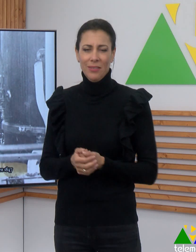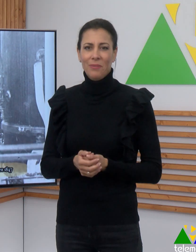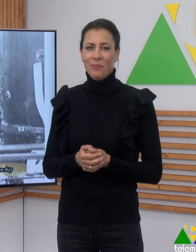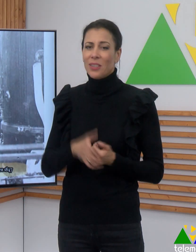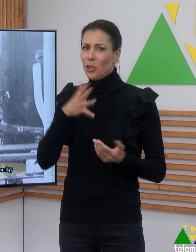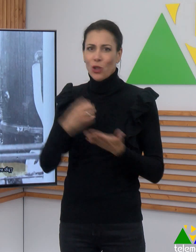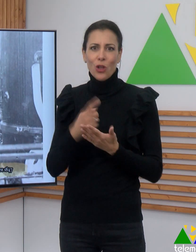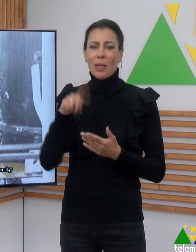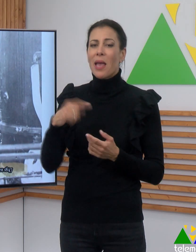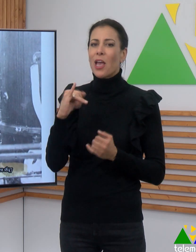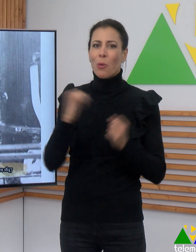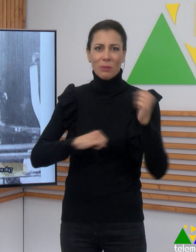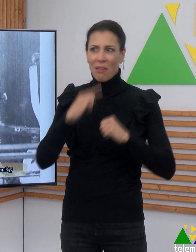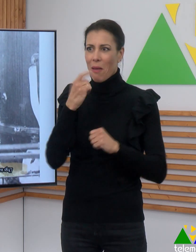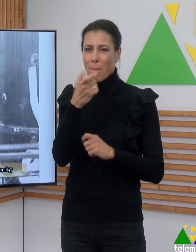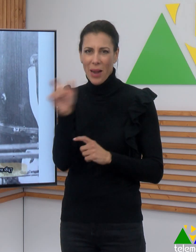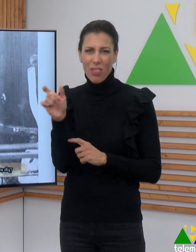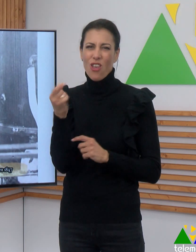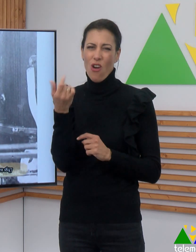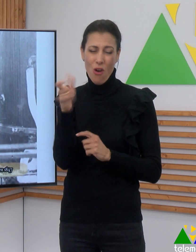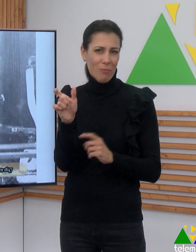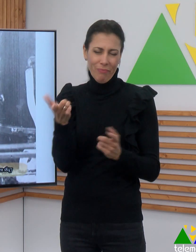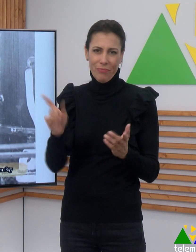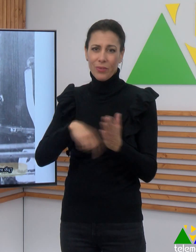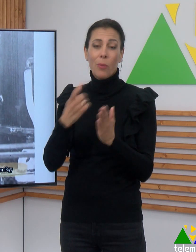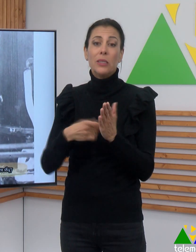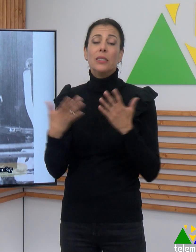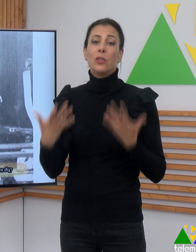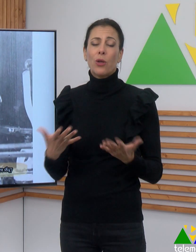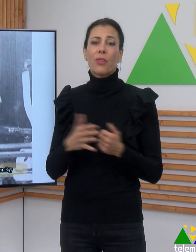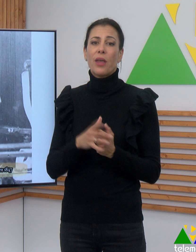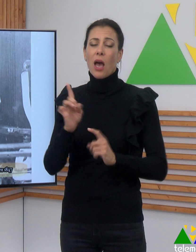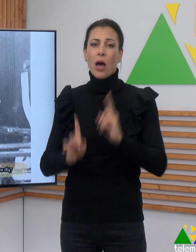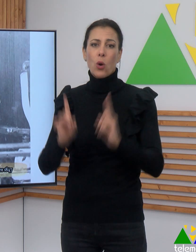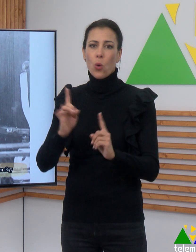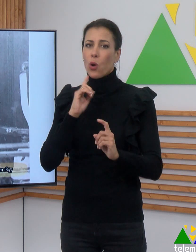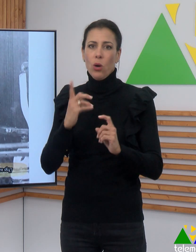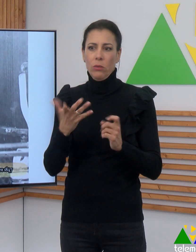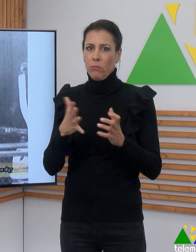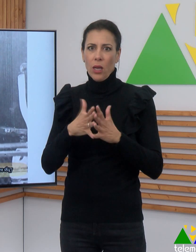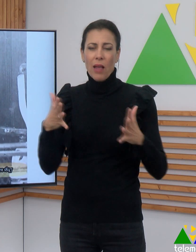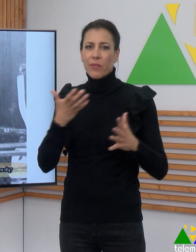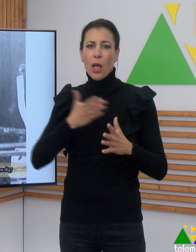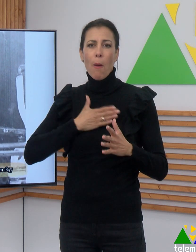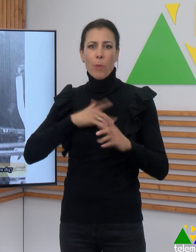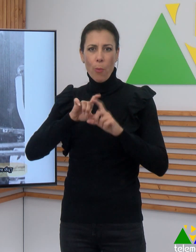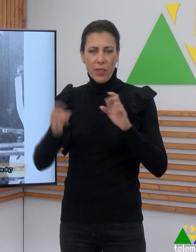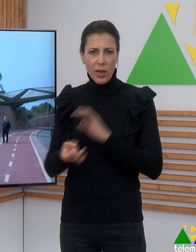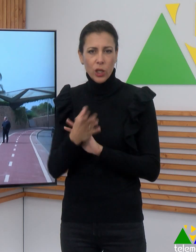Los precios, sobre todo los precios. Y los precios, claro. Que evidentemente, pues algunos grandes propietarios, la duquesa